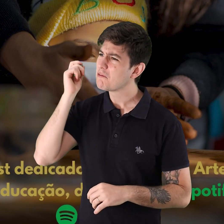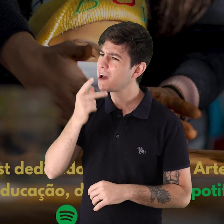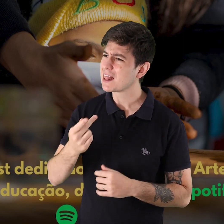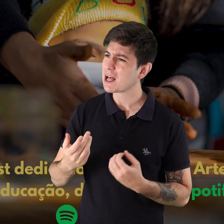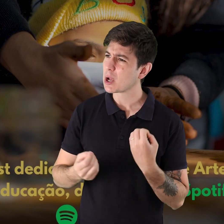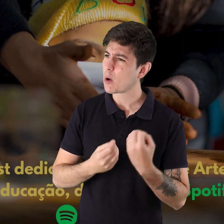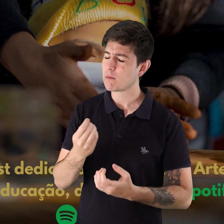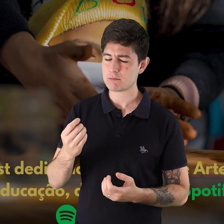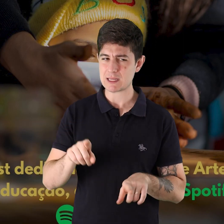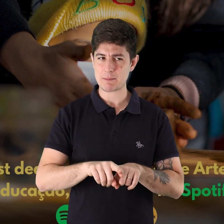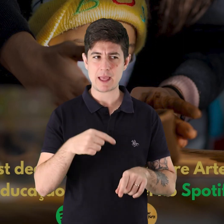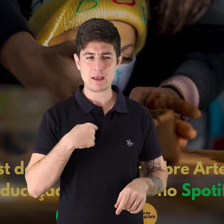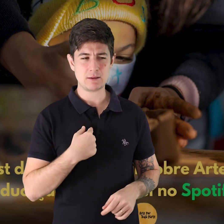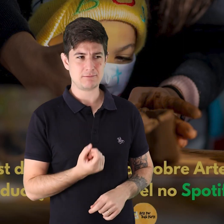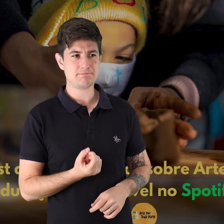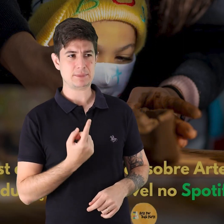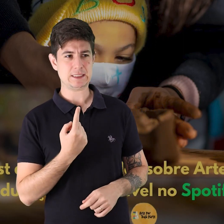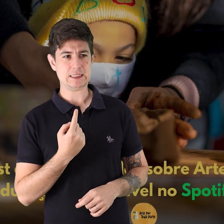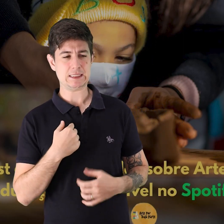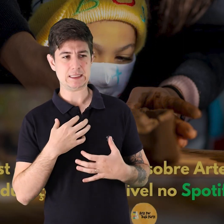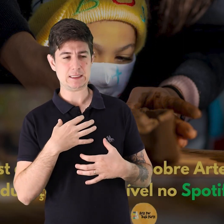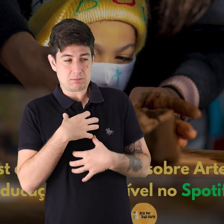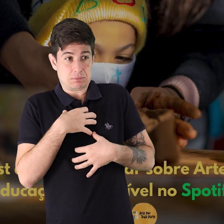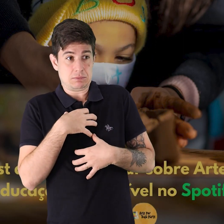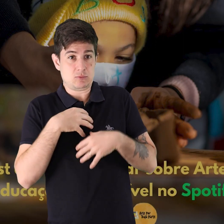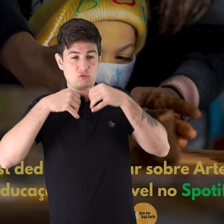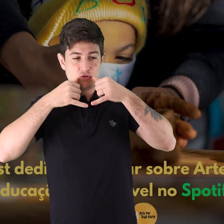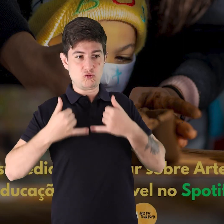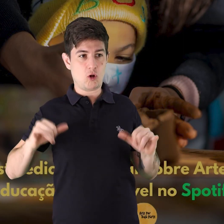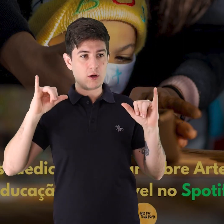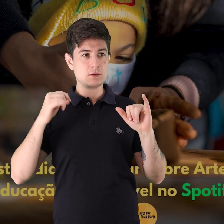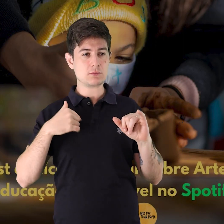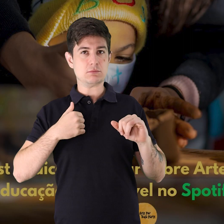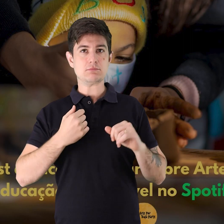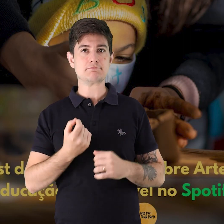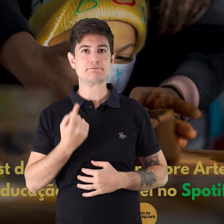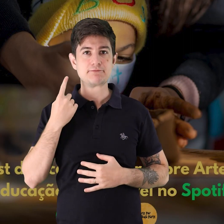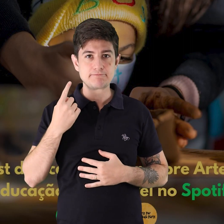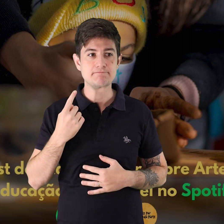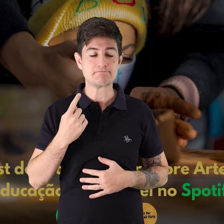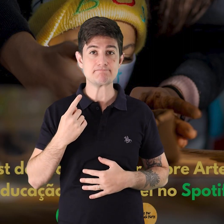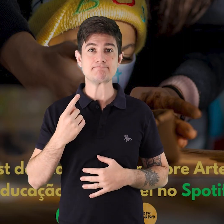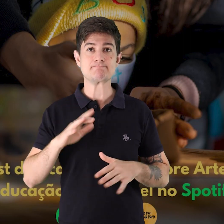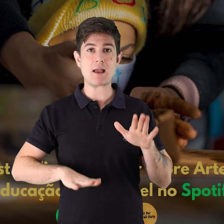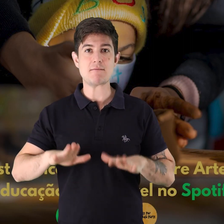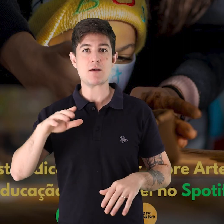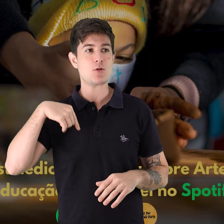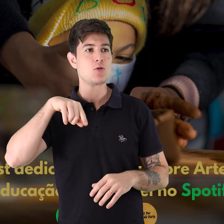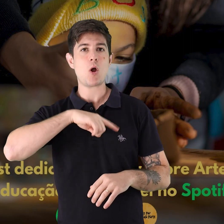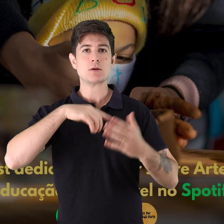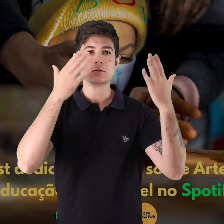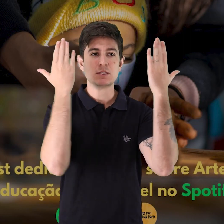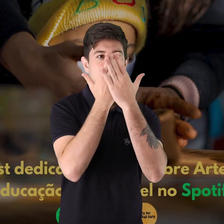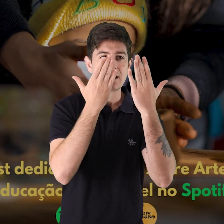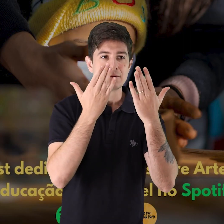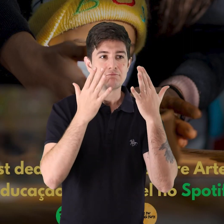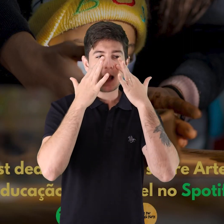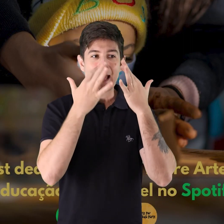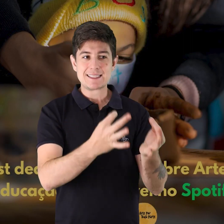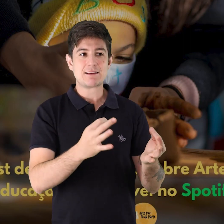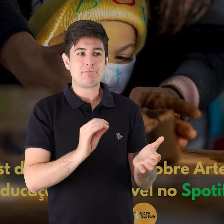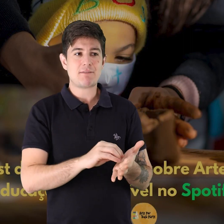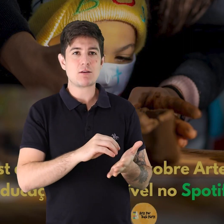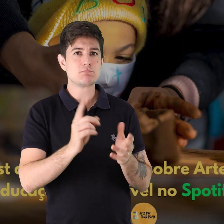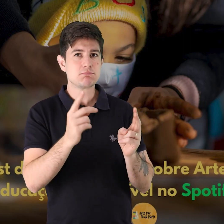sobre isso. E eu também, na hora, assim, no momento, me chocou, porque eu falo assim, olha, talvez a gente não tá vendo algumas coisas. Tá